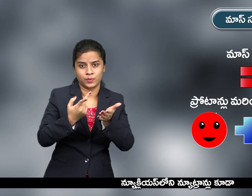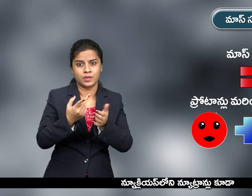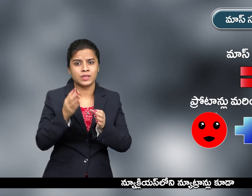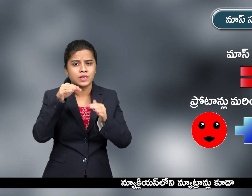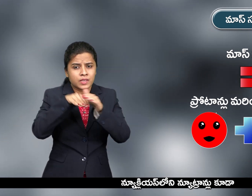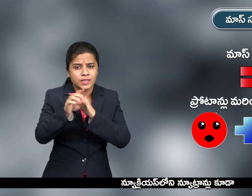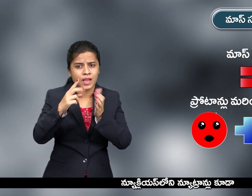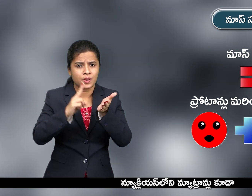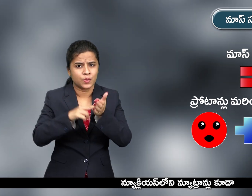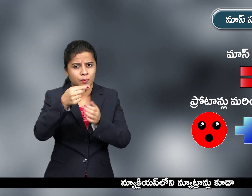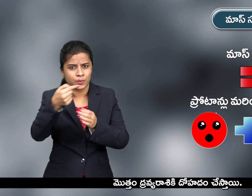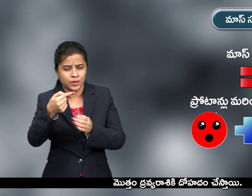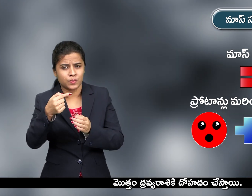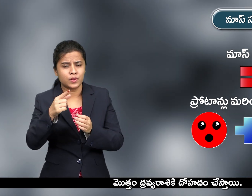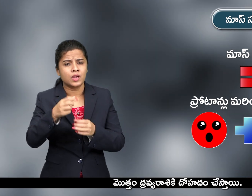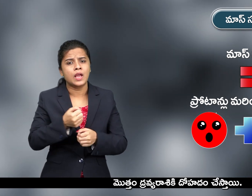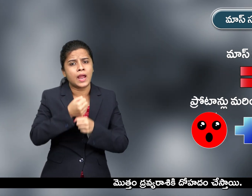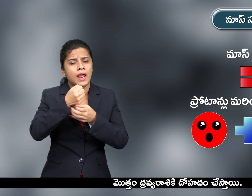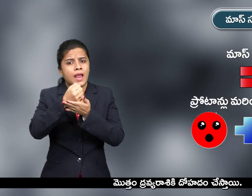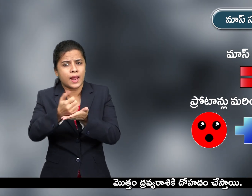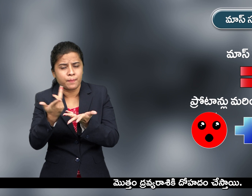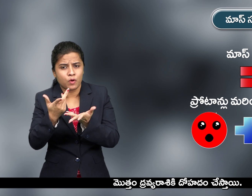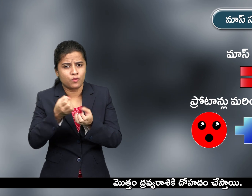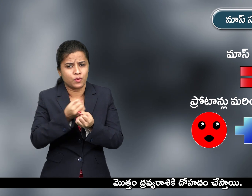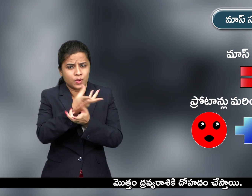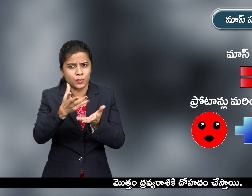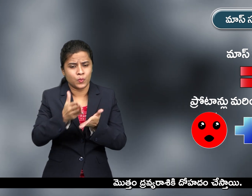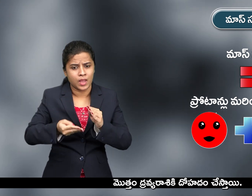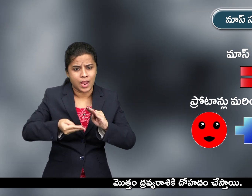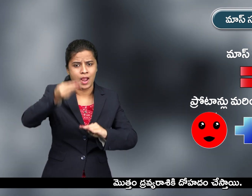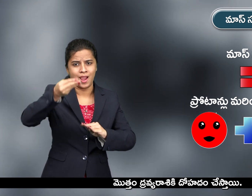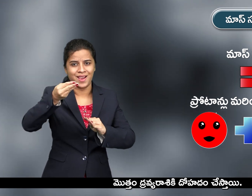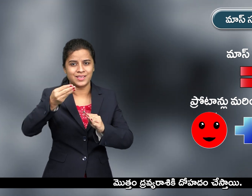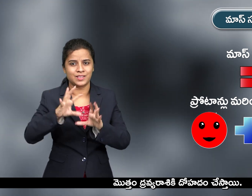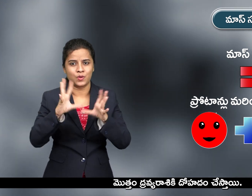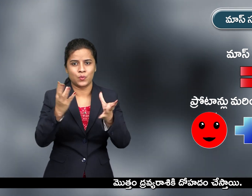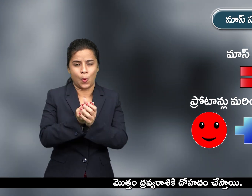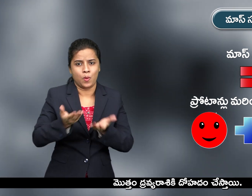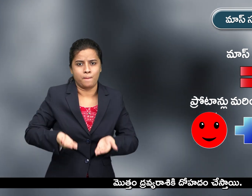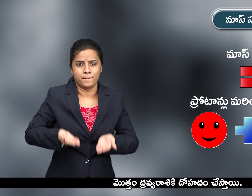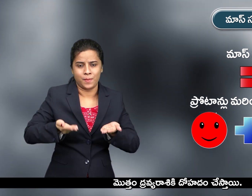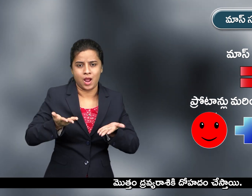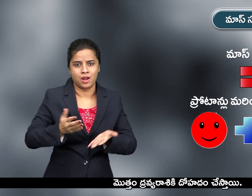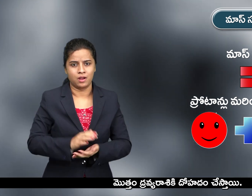న్యూక్లియస్లోని న్యూట్రాన్లు కూడా మొత్తం ద్రవ్యరాశికి దోహదం చేస్తాయి.